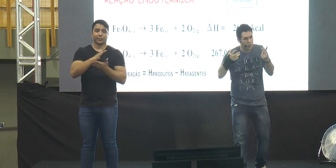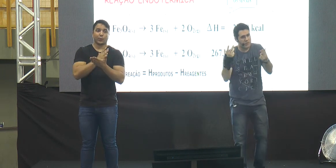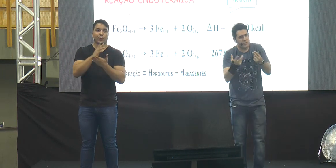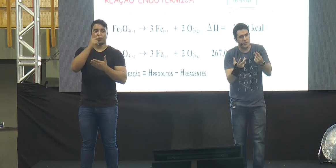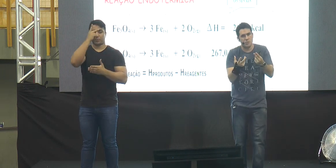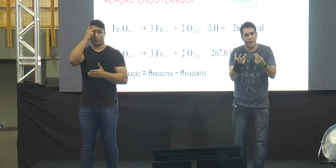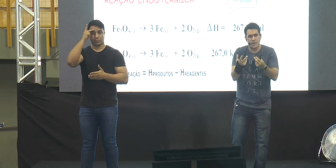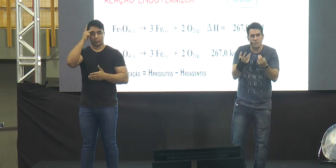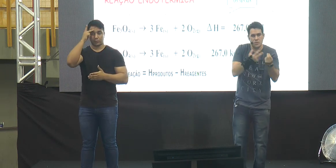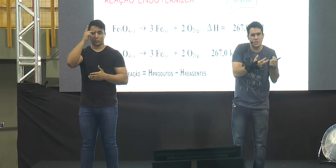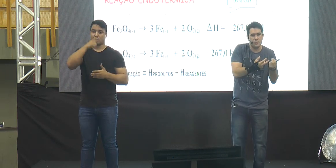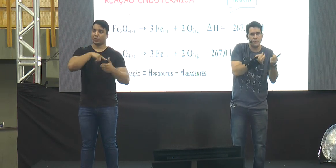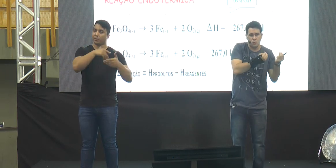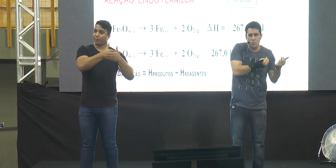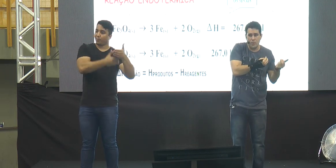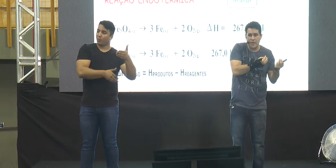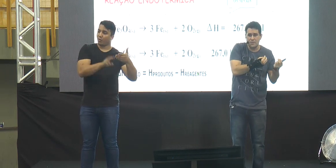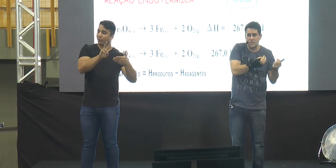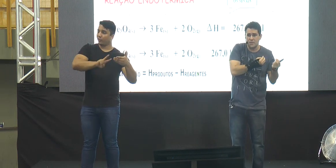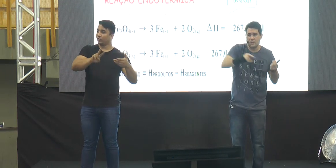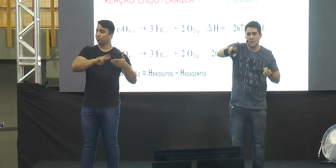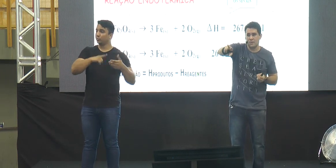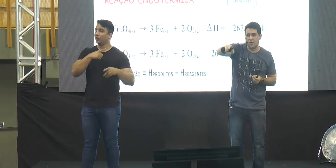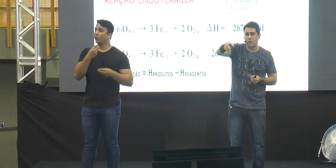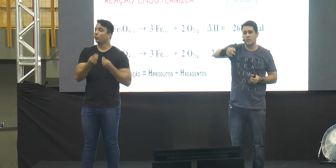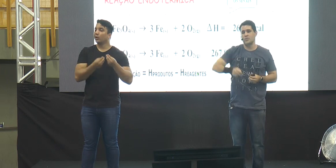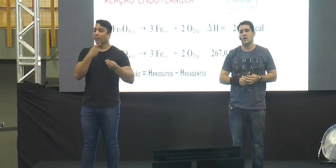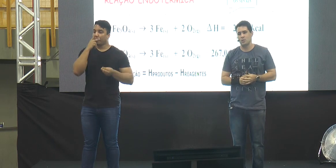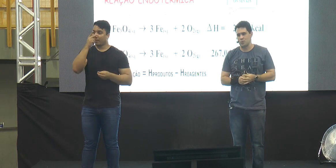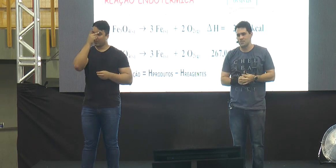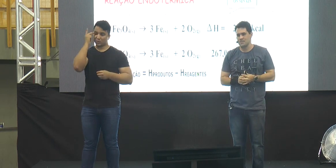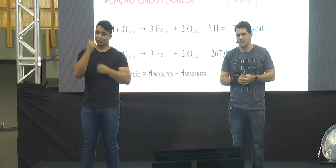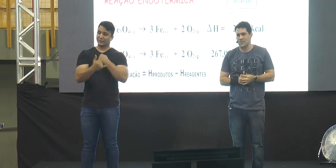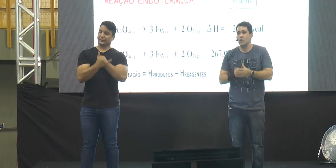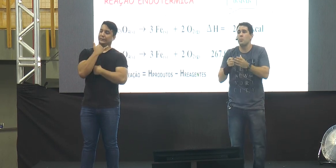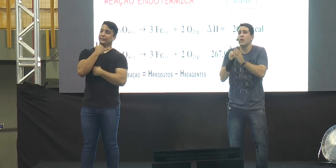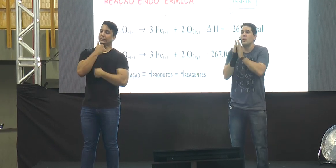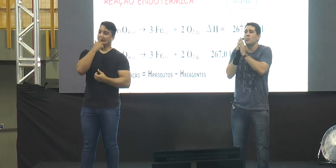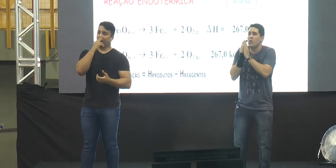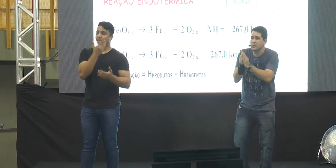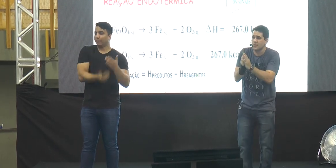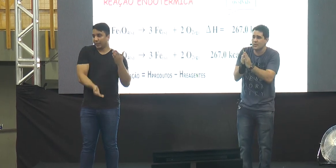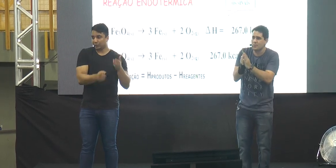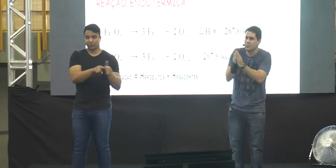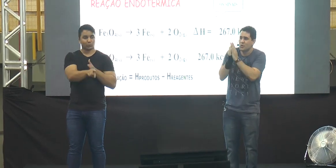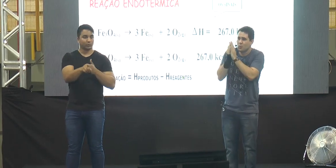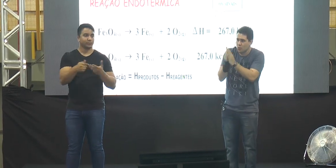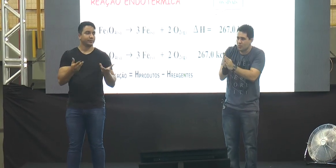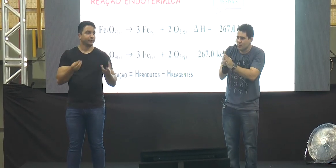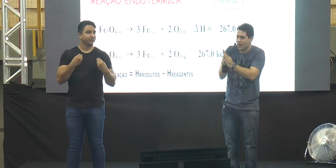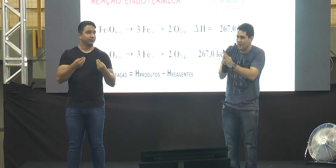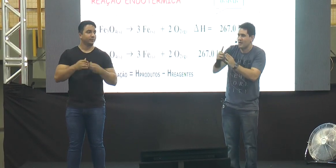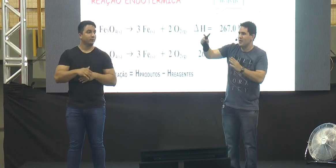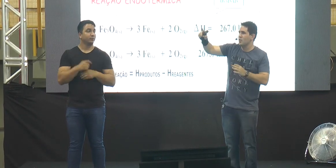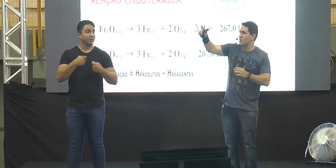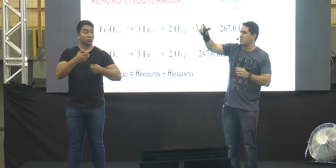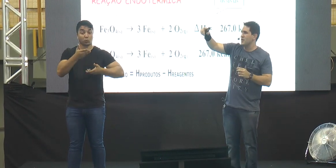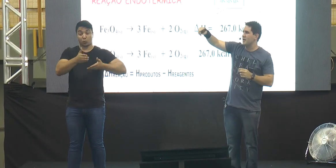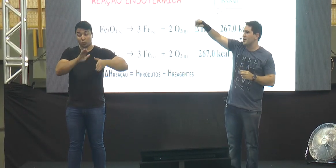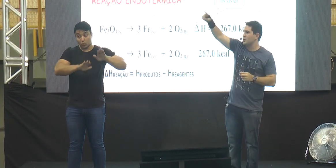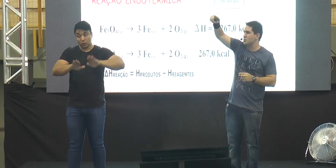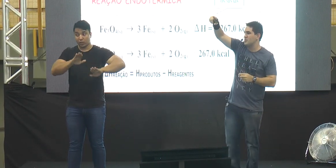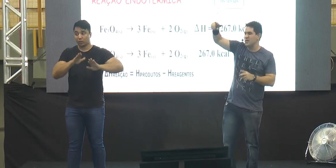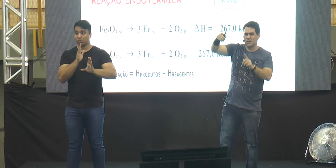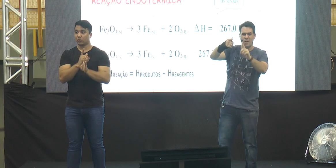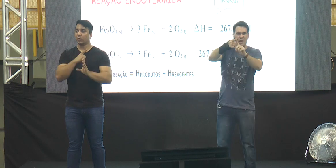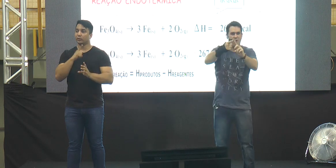algumas provas de vestibulares utilizam isso como pegadinha para confundir o aluno. Então, pelo amor de Deus, muito cuidado. E como eu